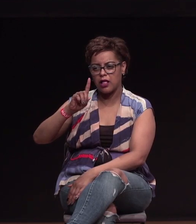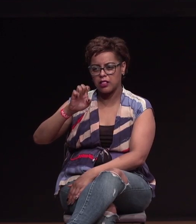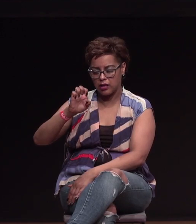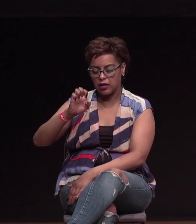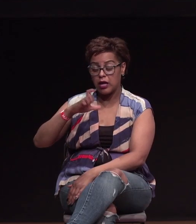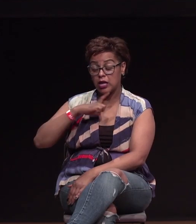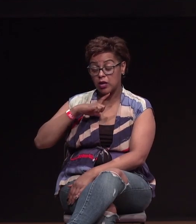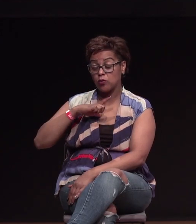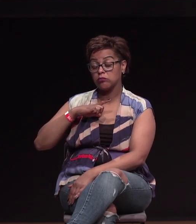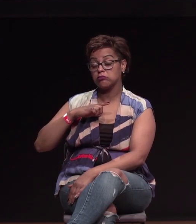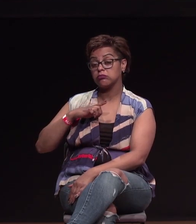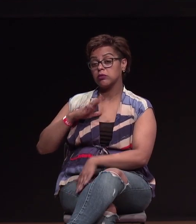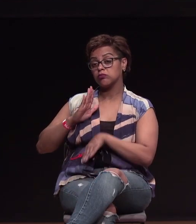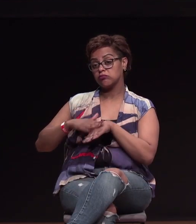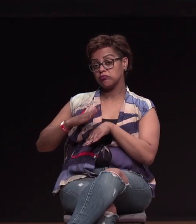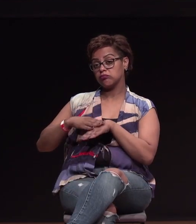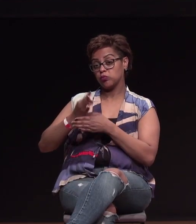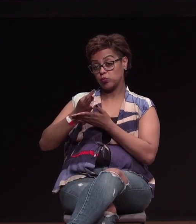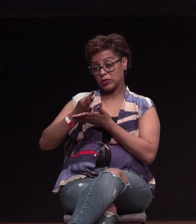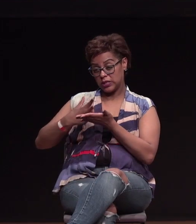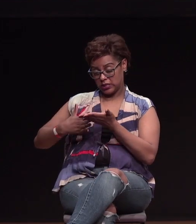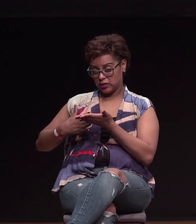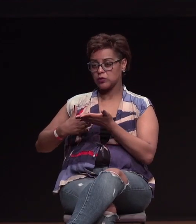que saiu no